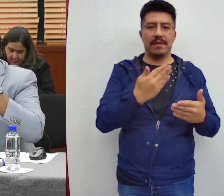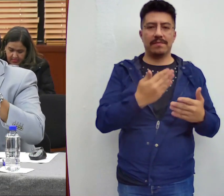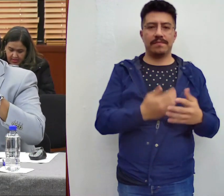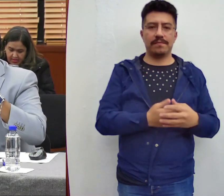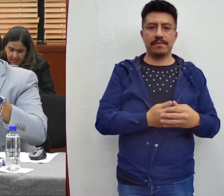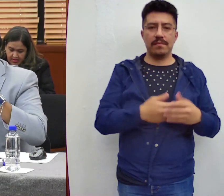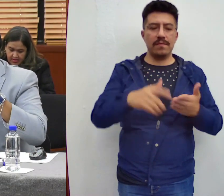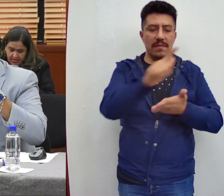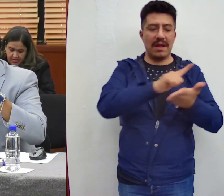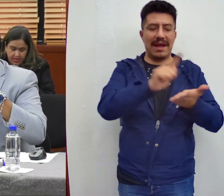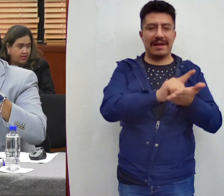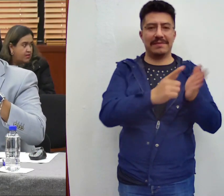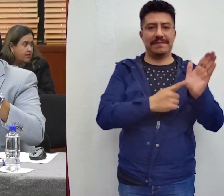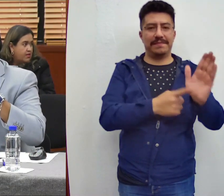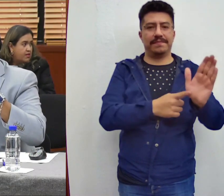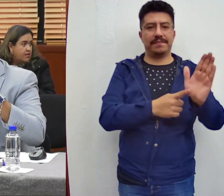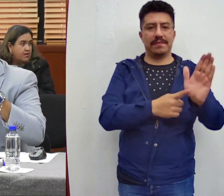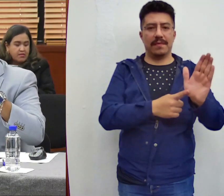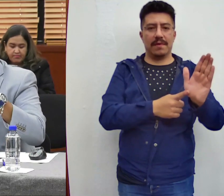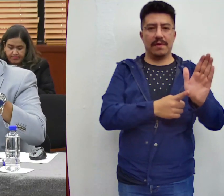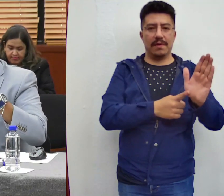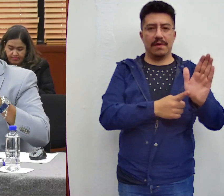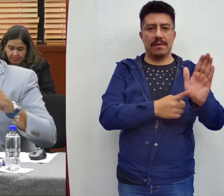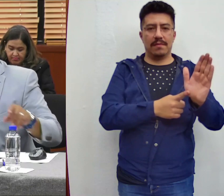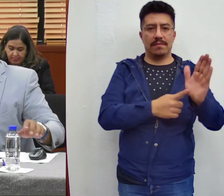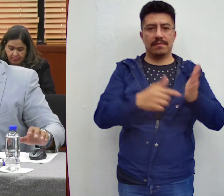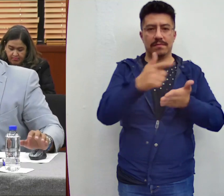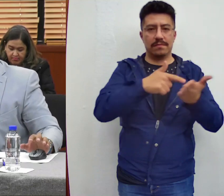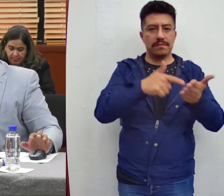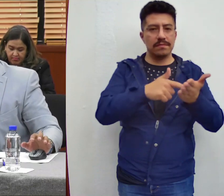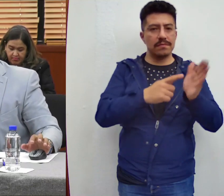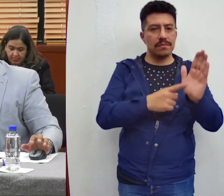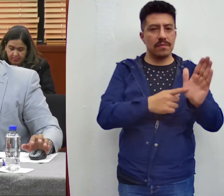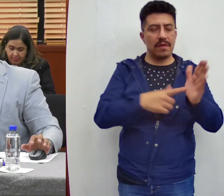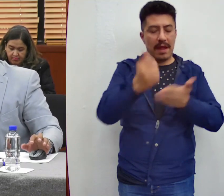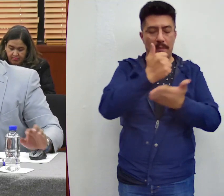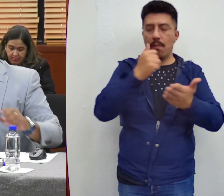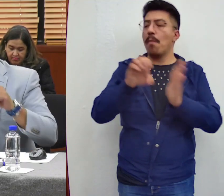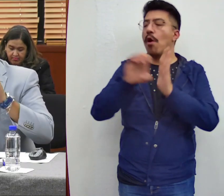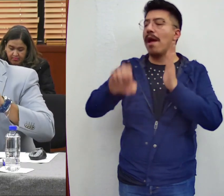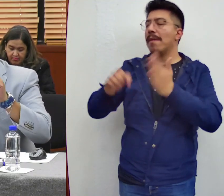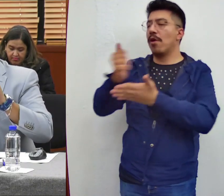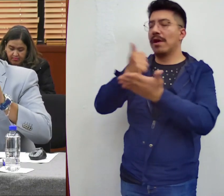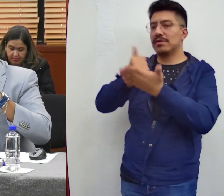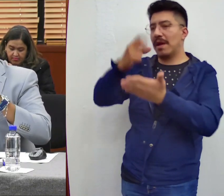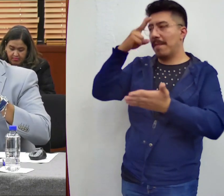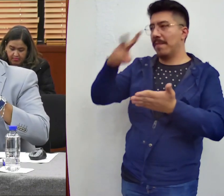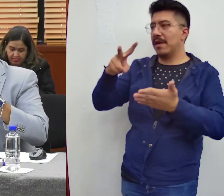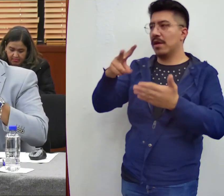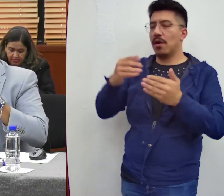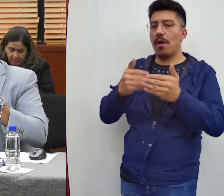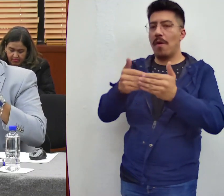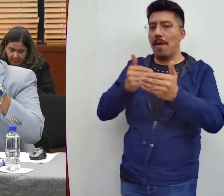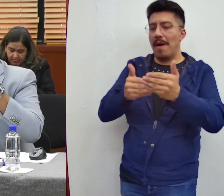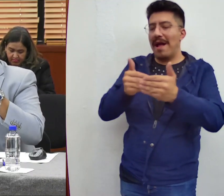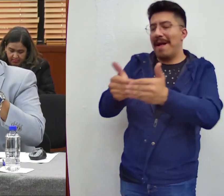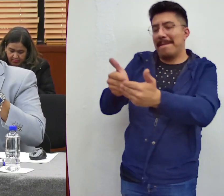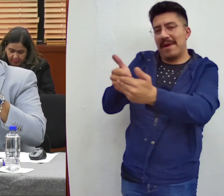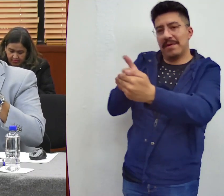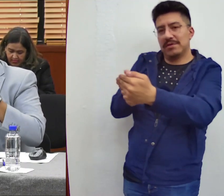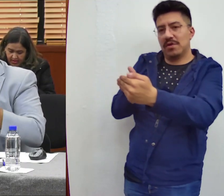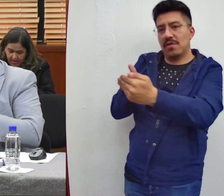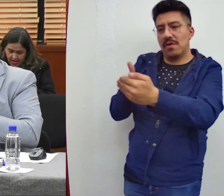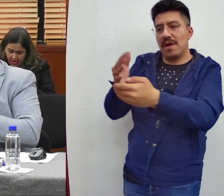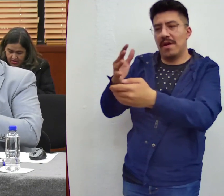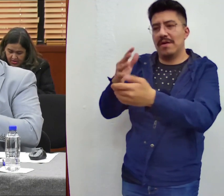la ley local de la Ciudad de México. Para ellos la prevención es la adopción